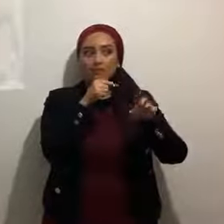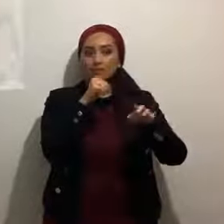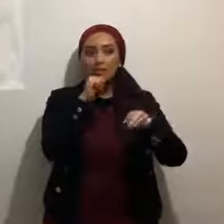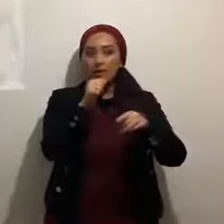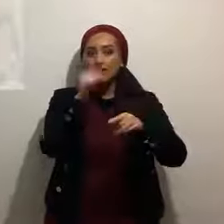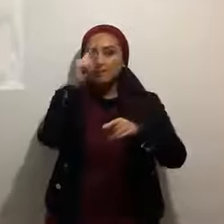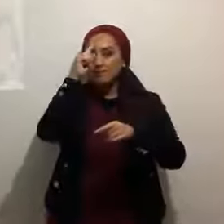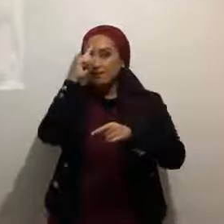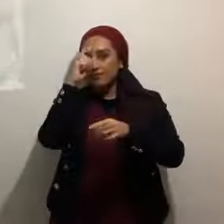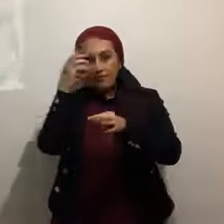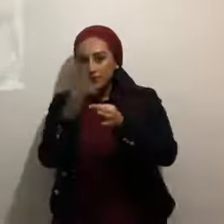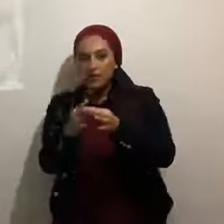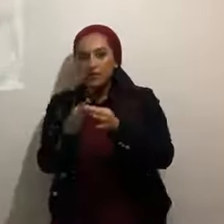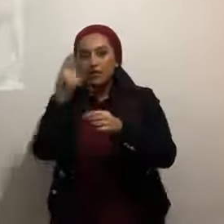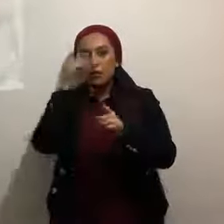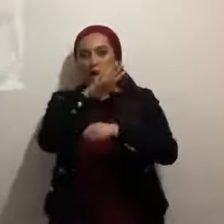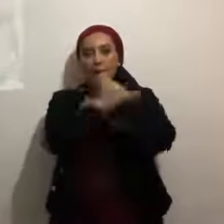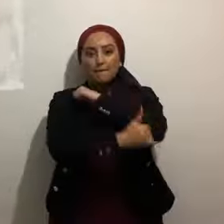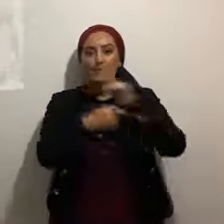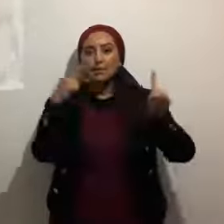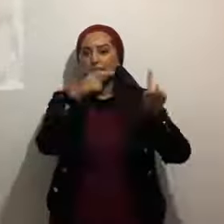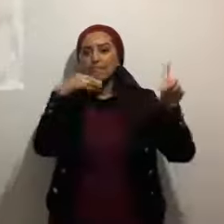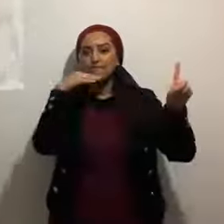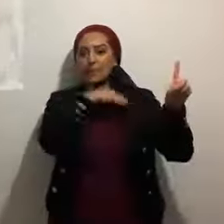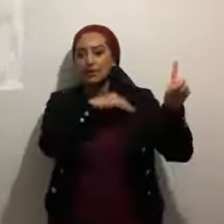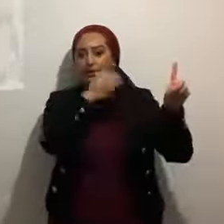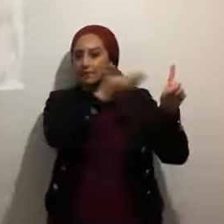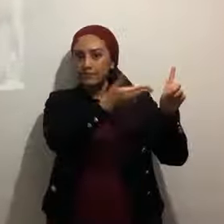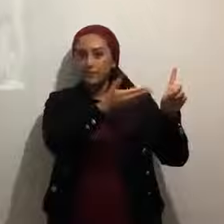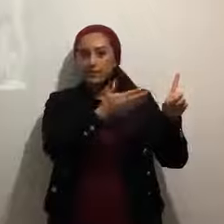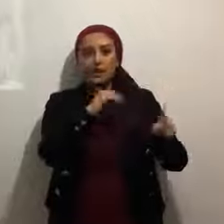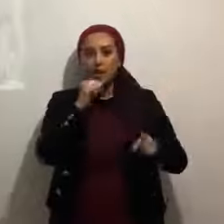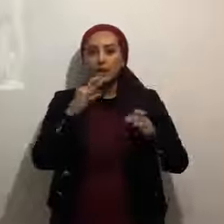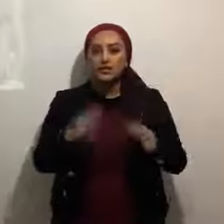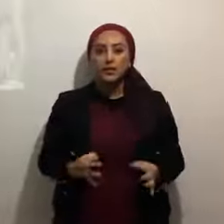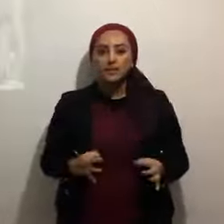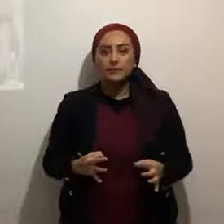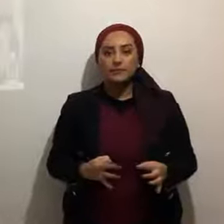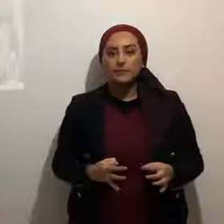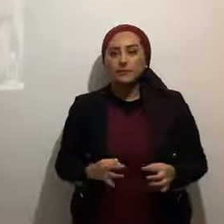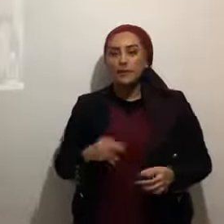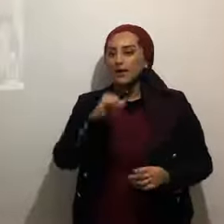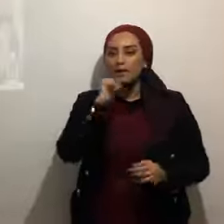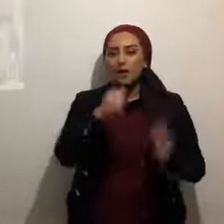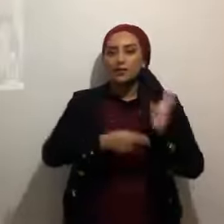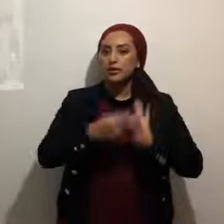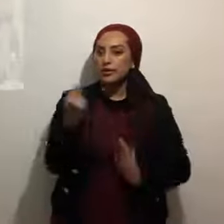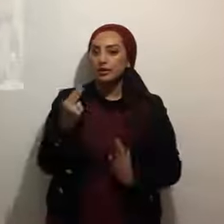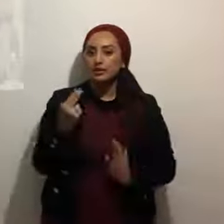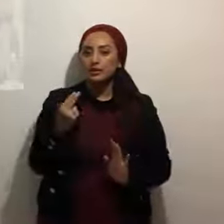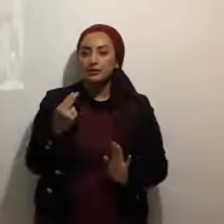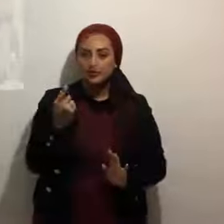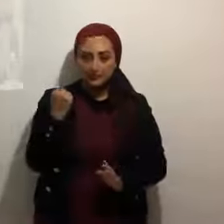país. Fue un hipócrita, no decisivo, no recto. ¿Sí? Un